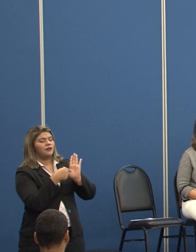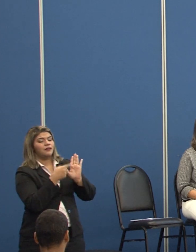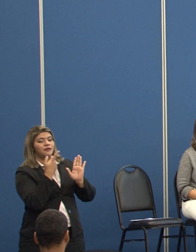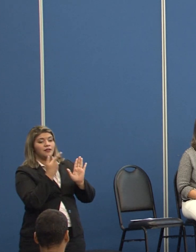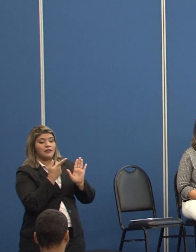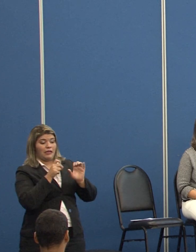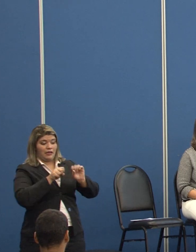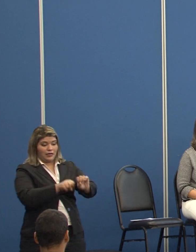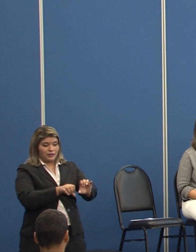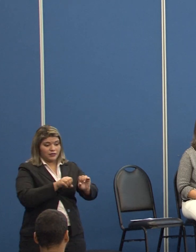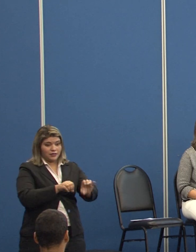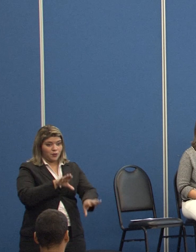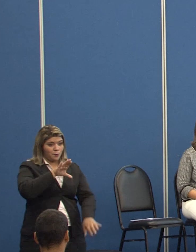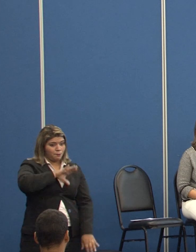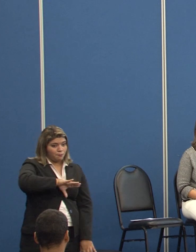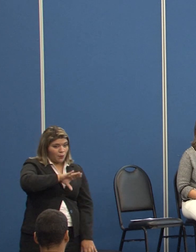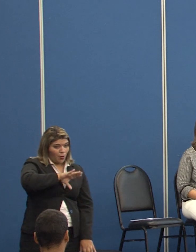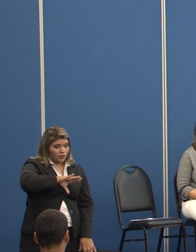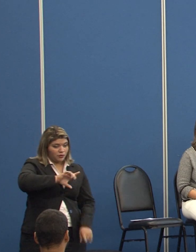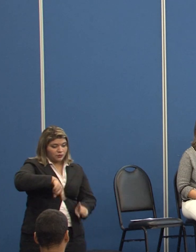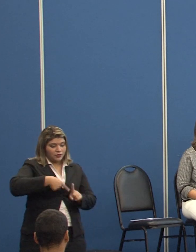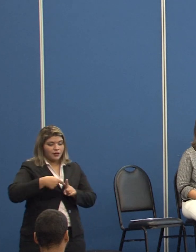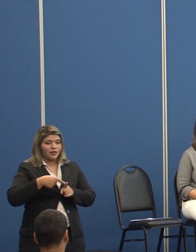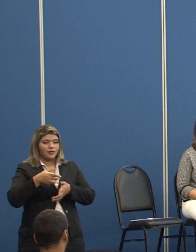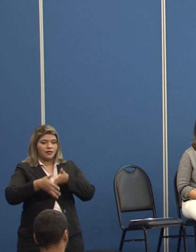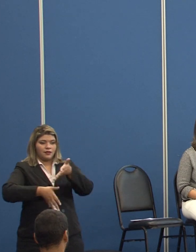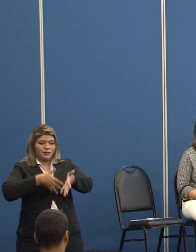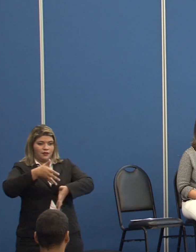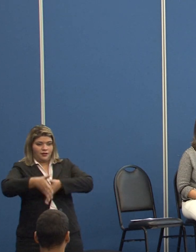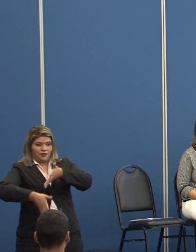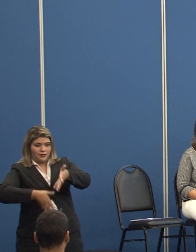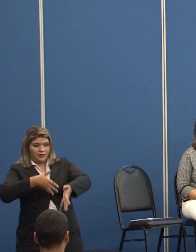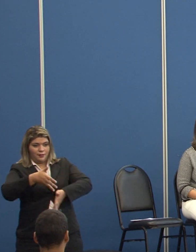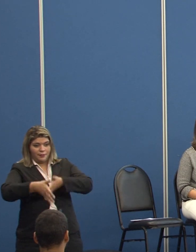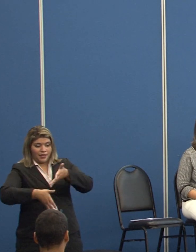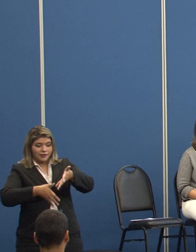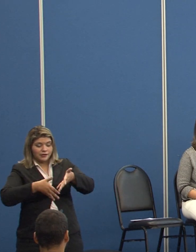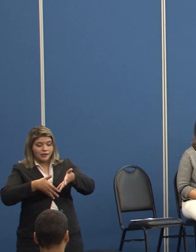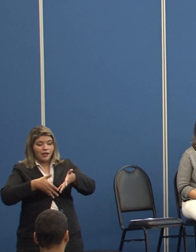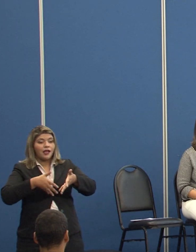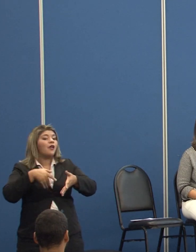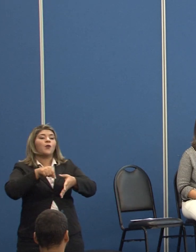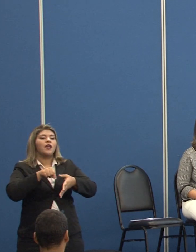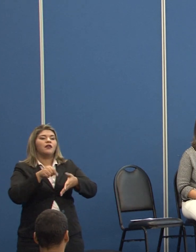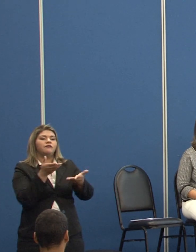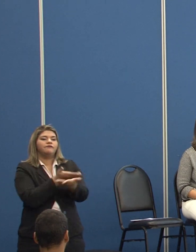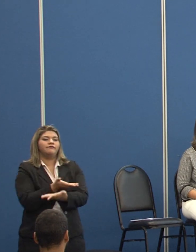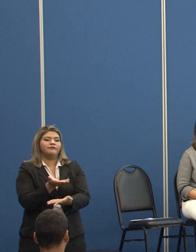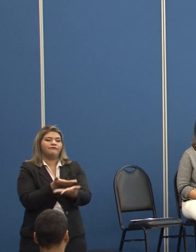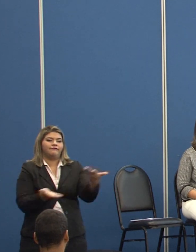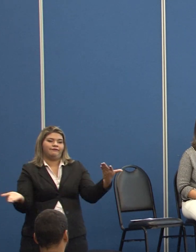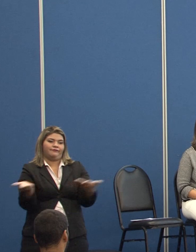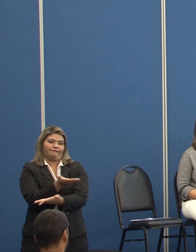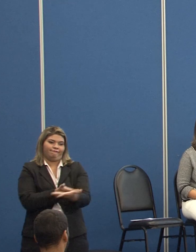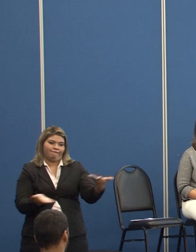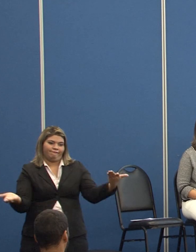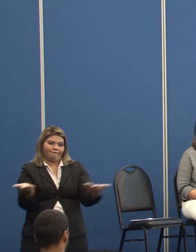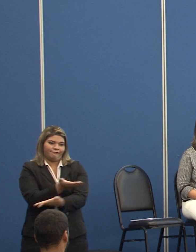portuguesa e o ensino de Libras devem acontecer em uma perspectiva dialógica, o tempo